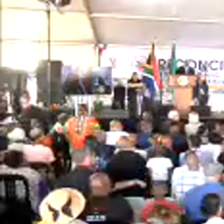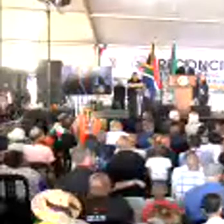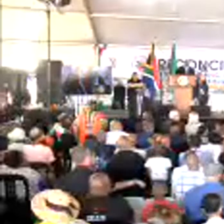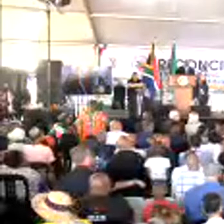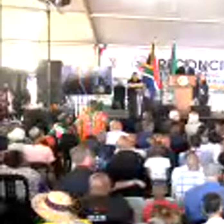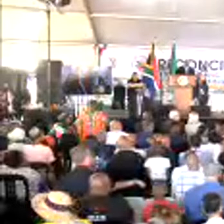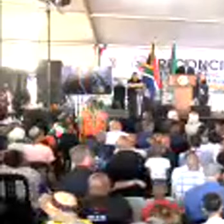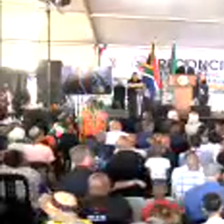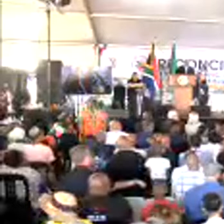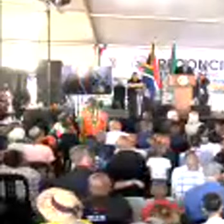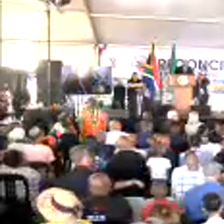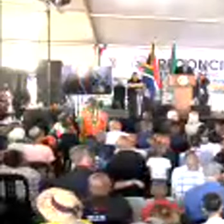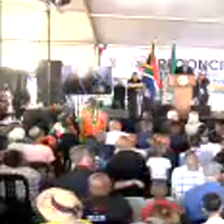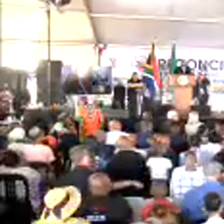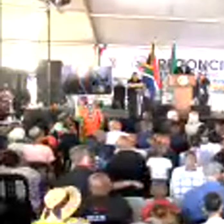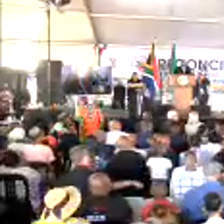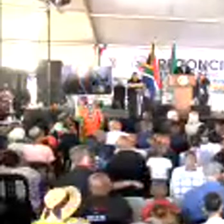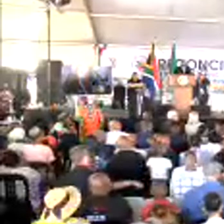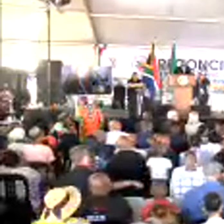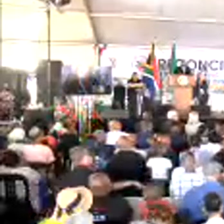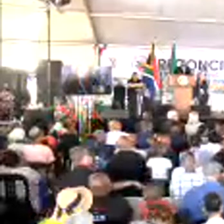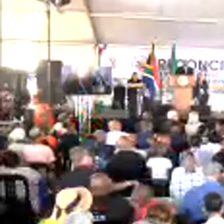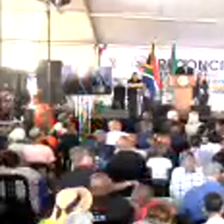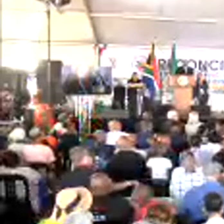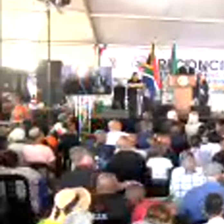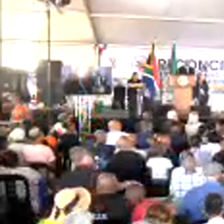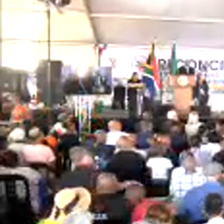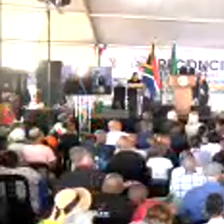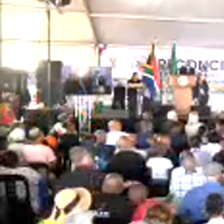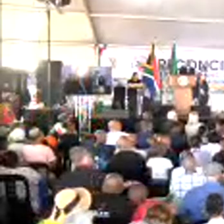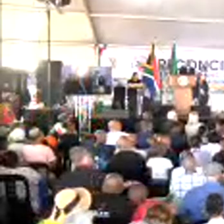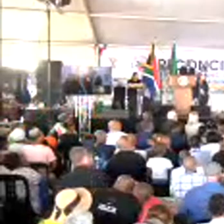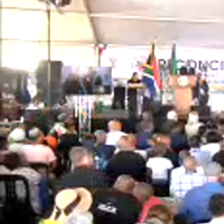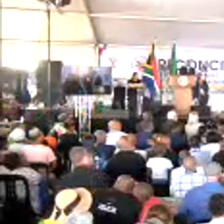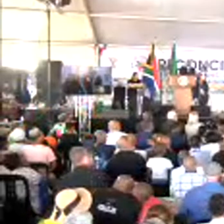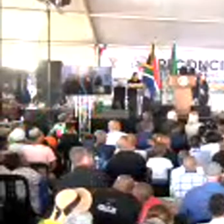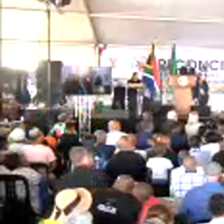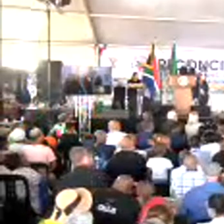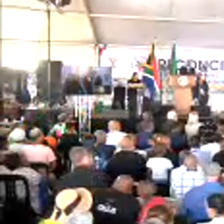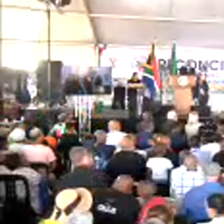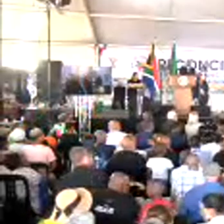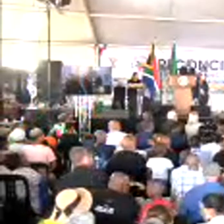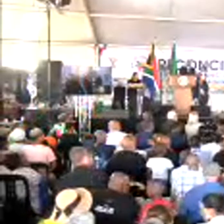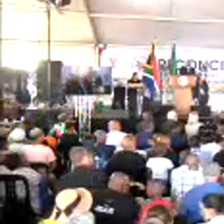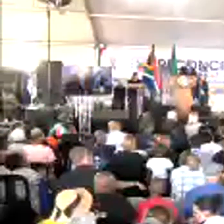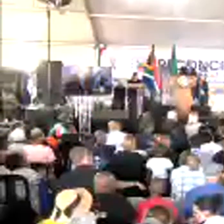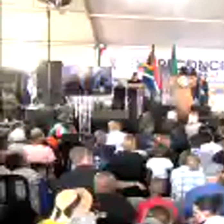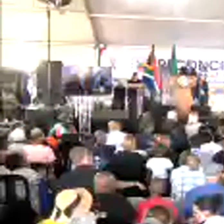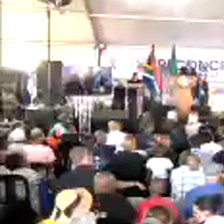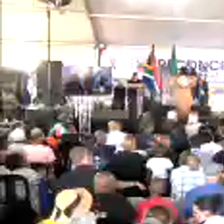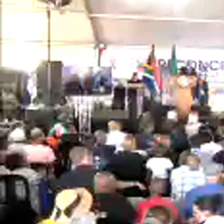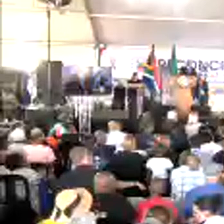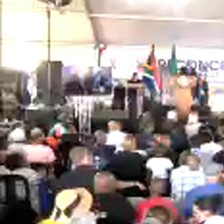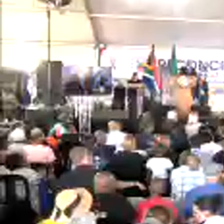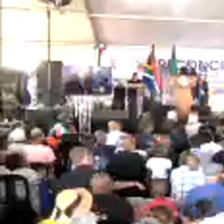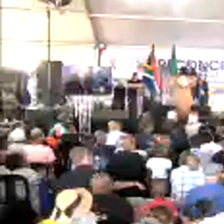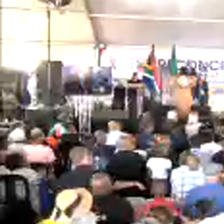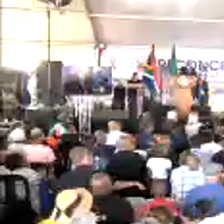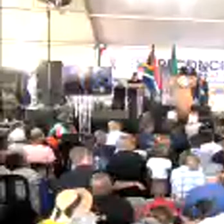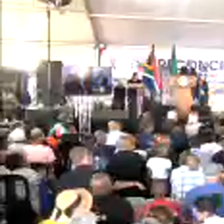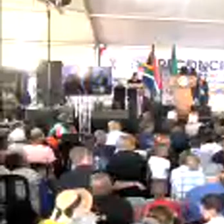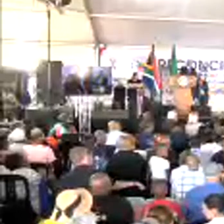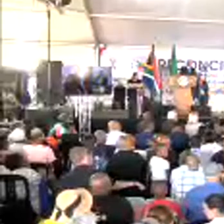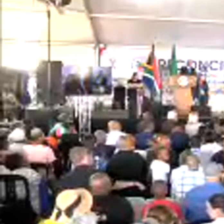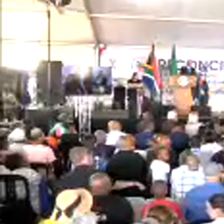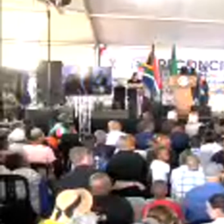En voor ons vir die tempelboy roep, voor ons vir Ziggy-Fokke roep, dat ons gauw onze